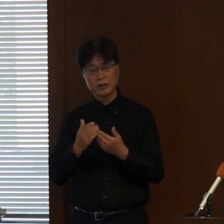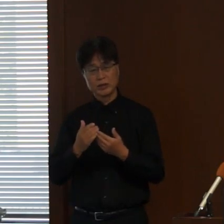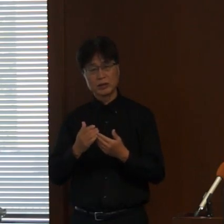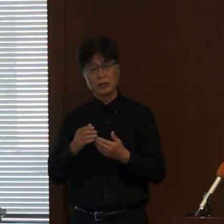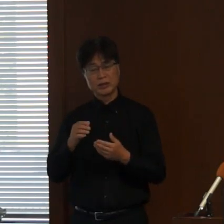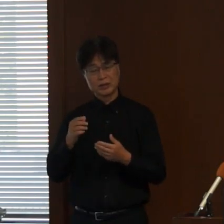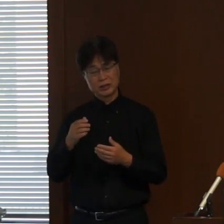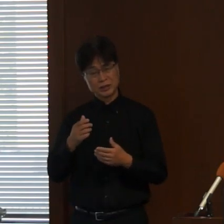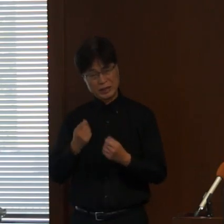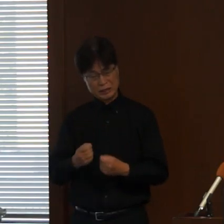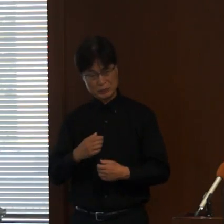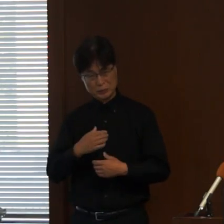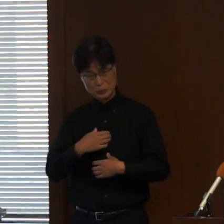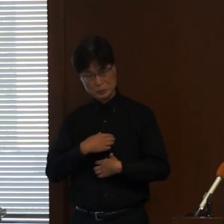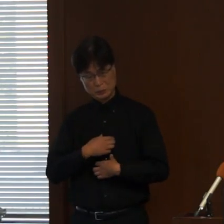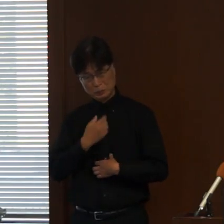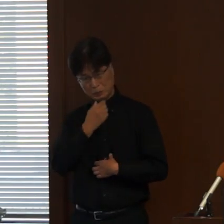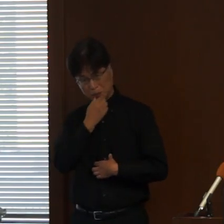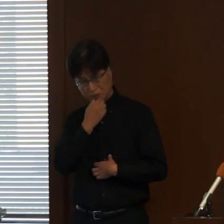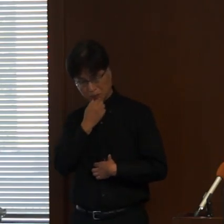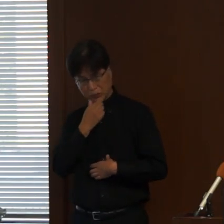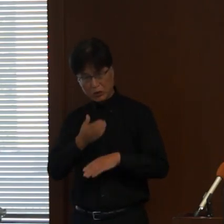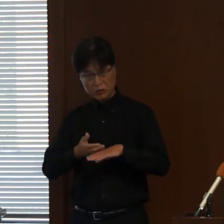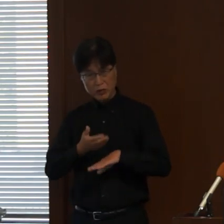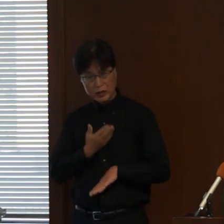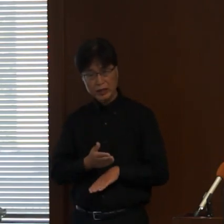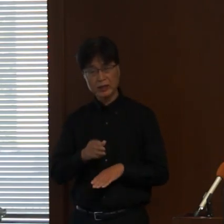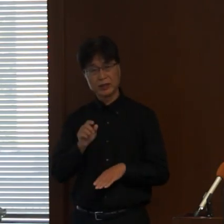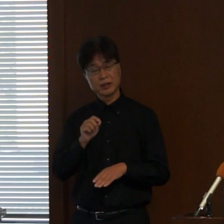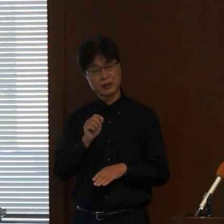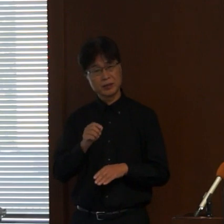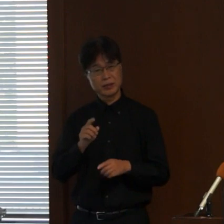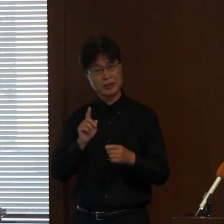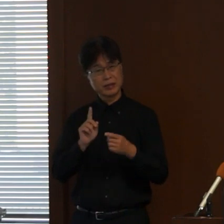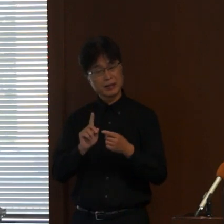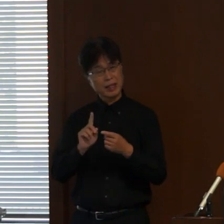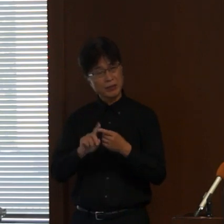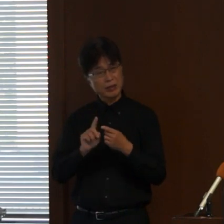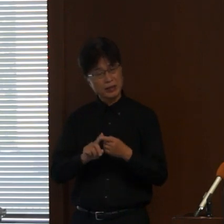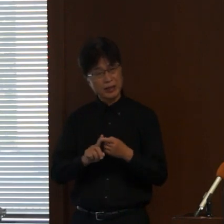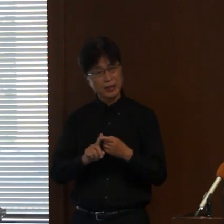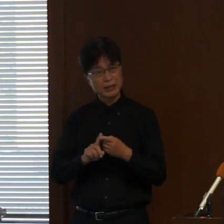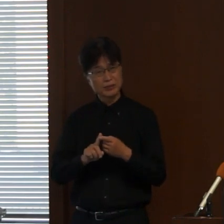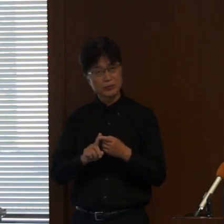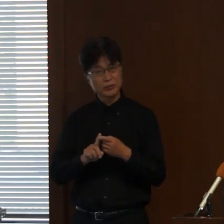をしつつというような感じになってくるのかなという